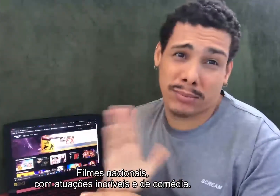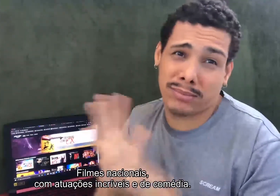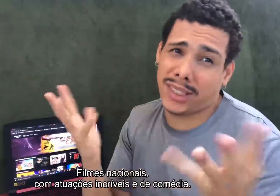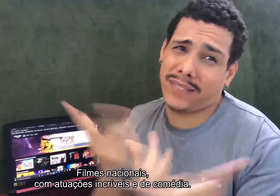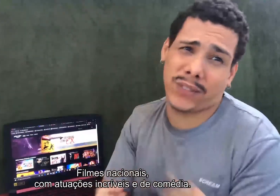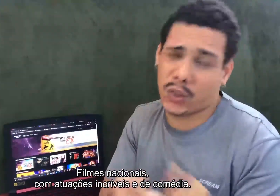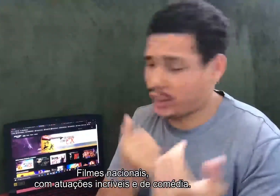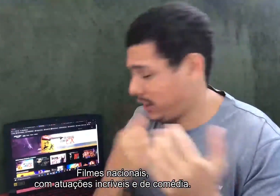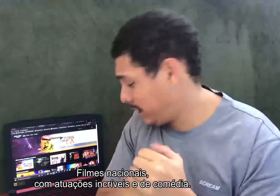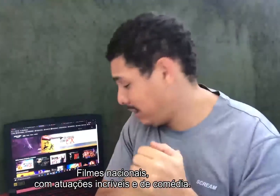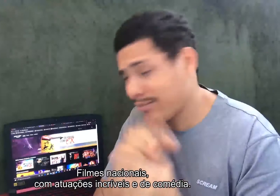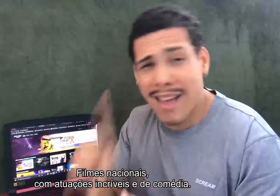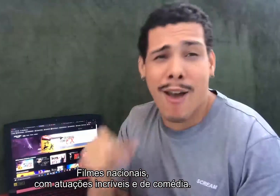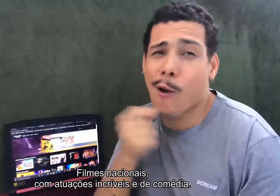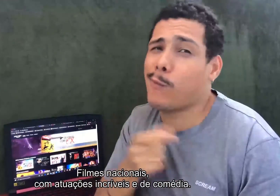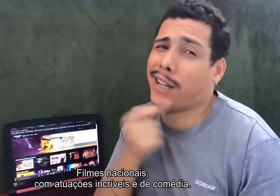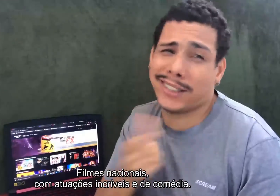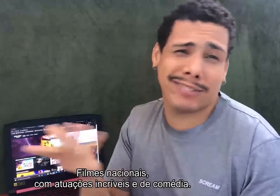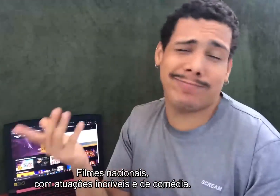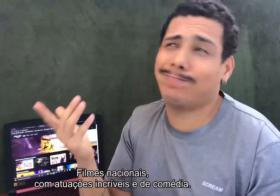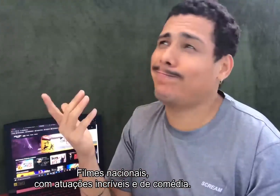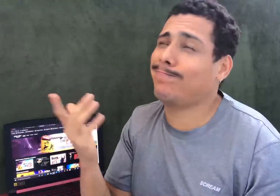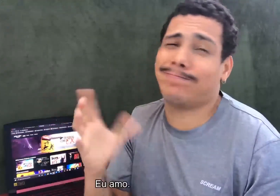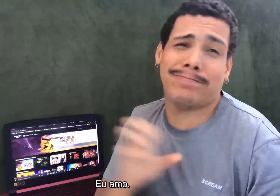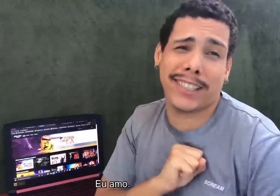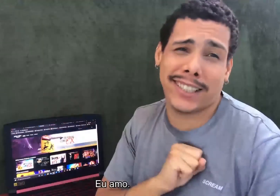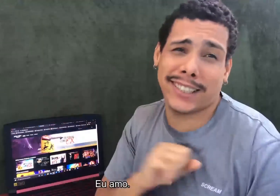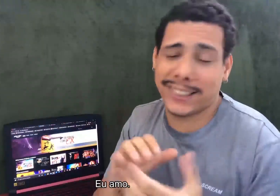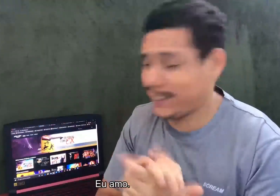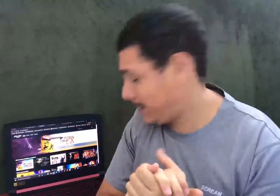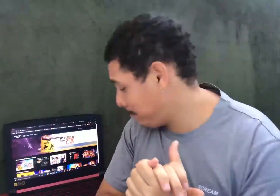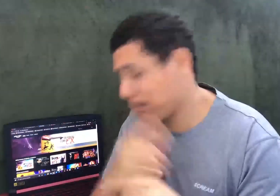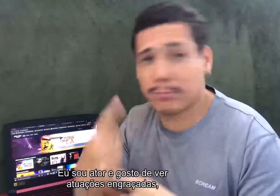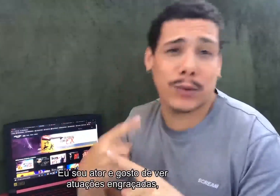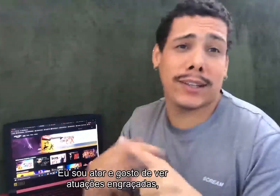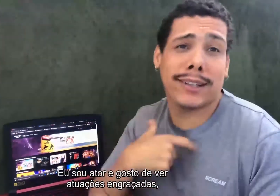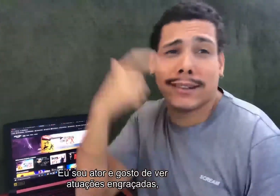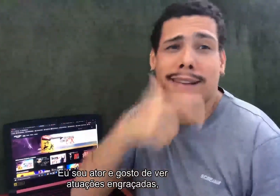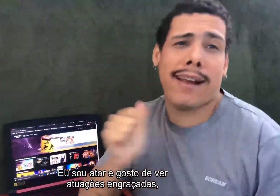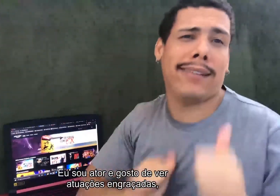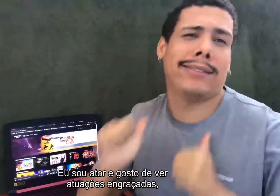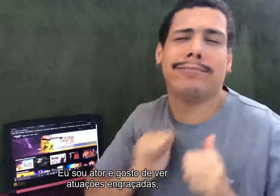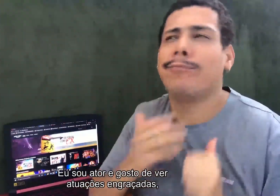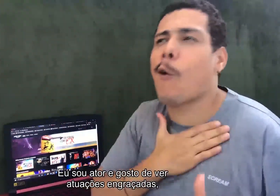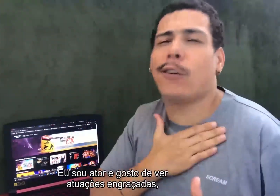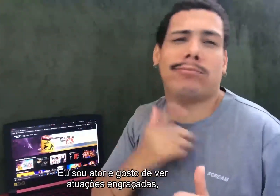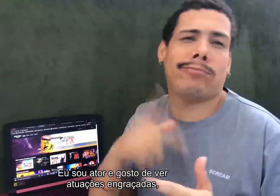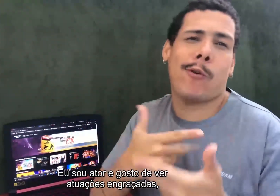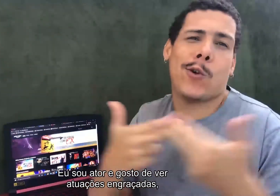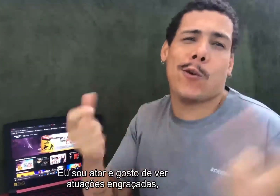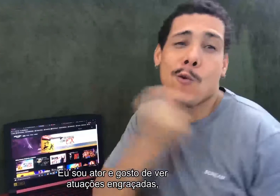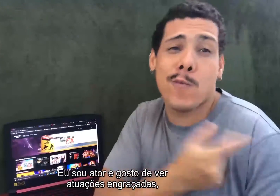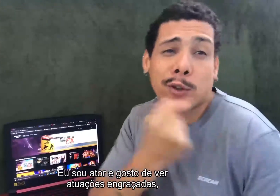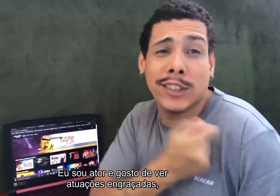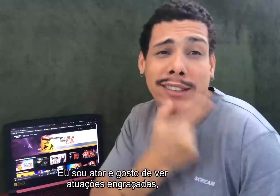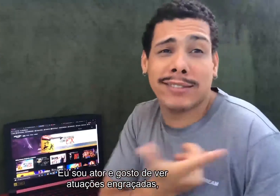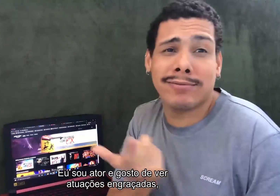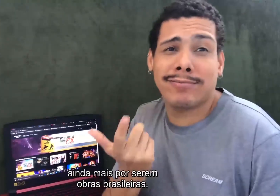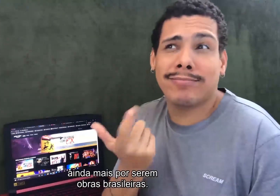atuações incríveis e de comédia. Eu amo. Eu sou ator e gosto de ver atuações engraçadas,